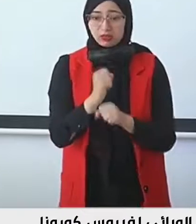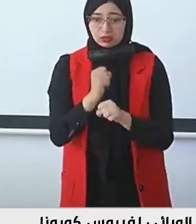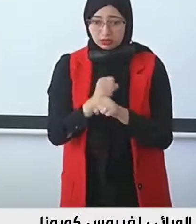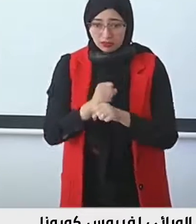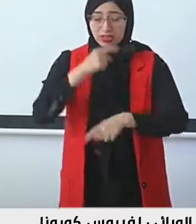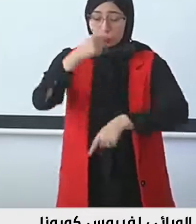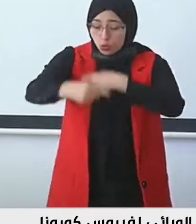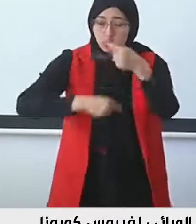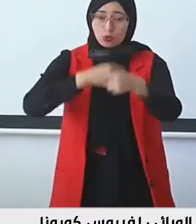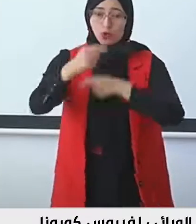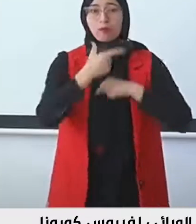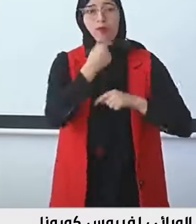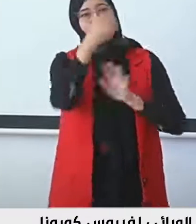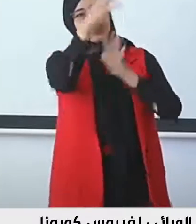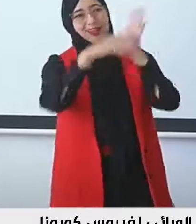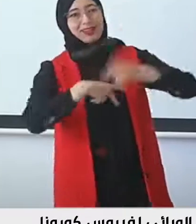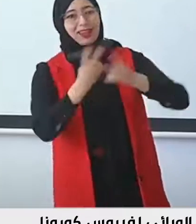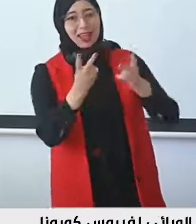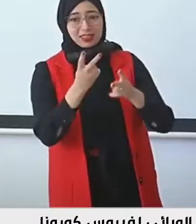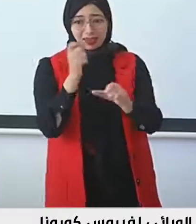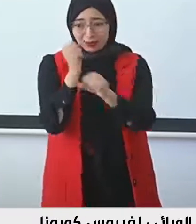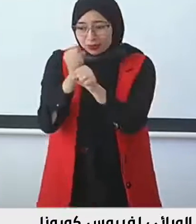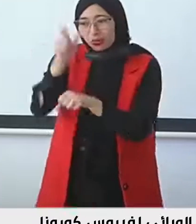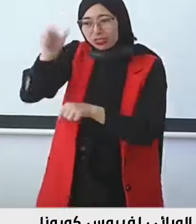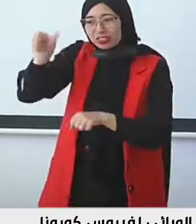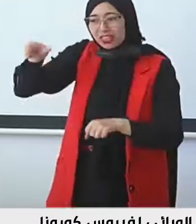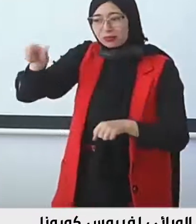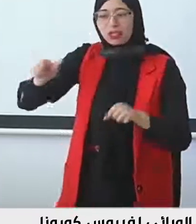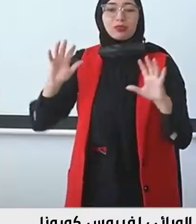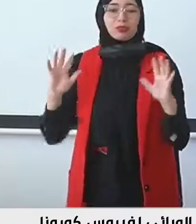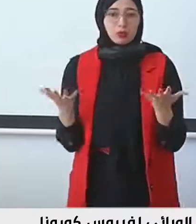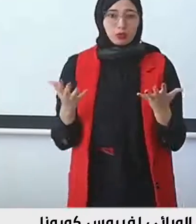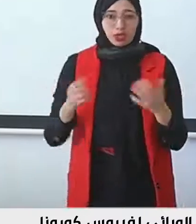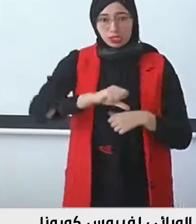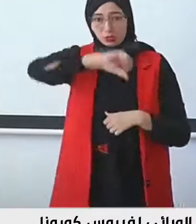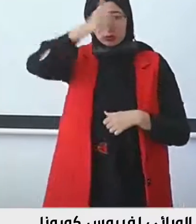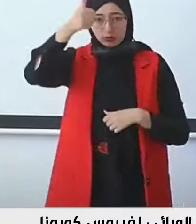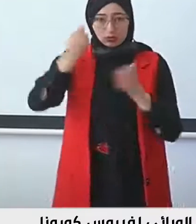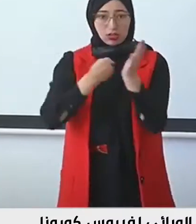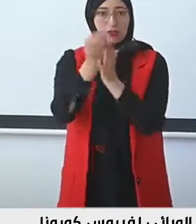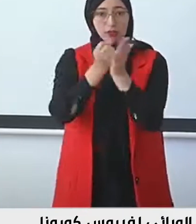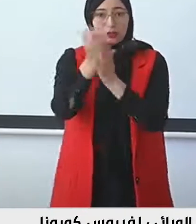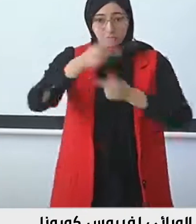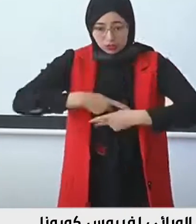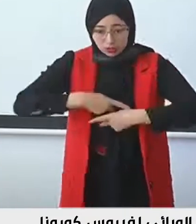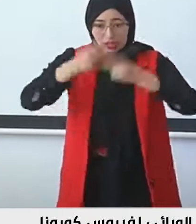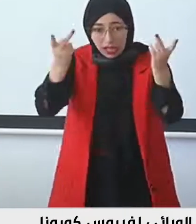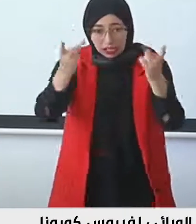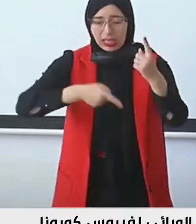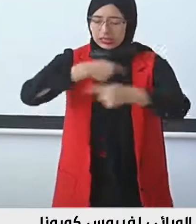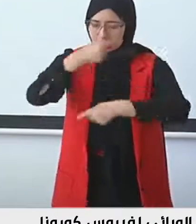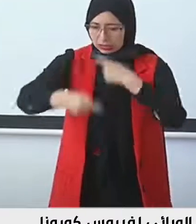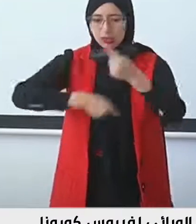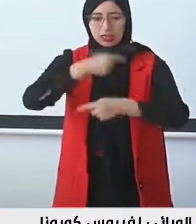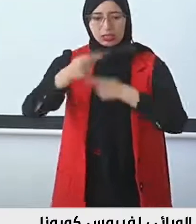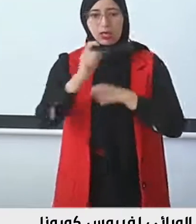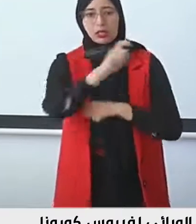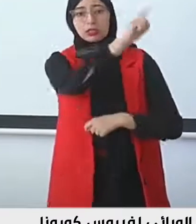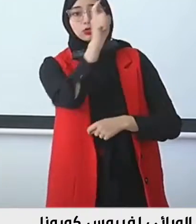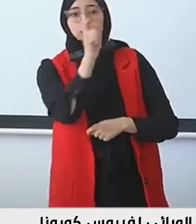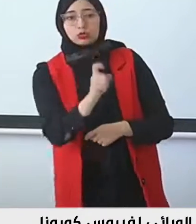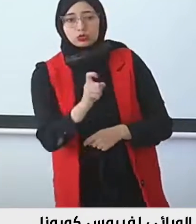واحنا كل معطى يهم المواطن احنا اول وحود نعطيه لهم. وحتى في عده مرات سالتوني